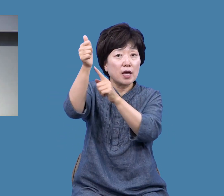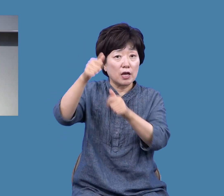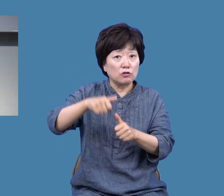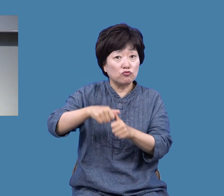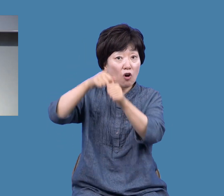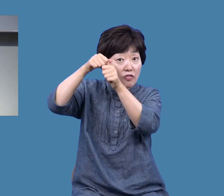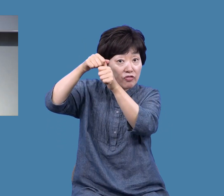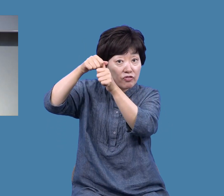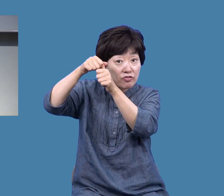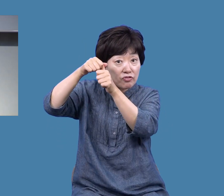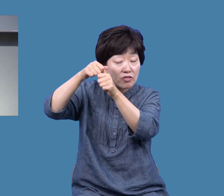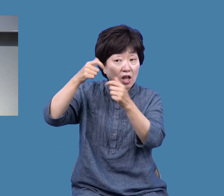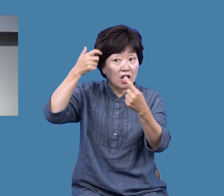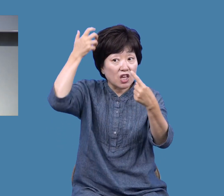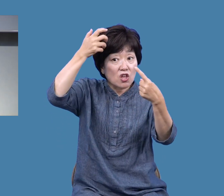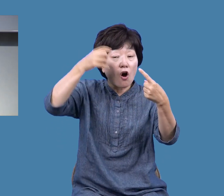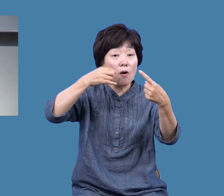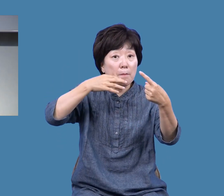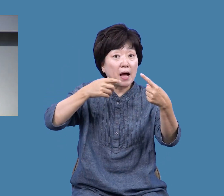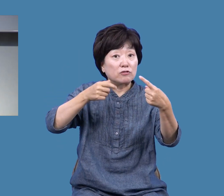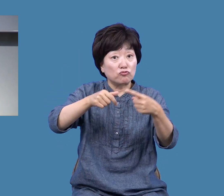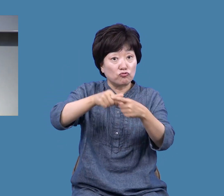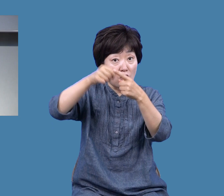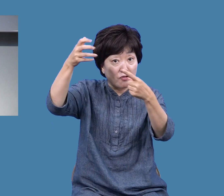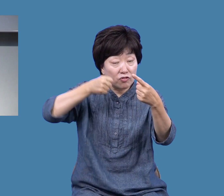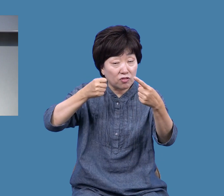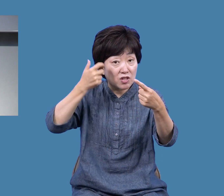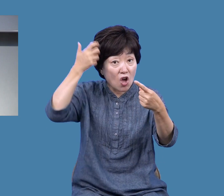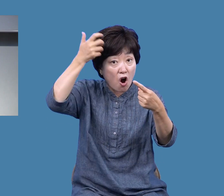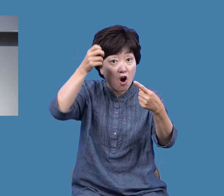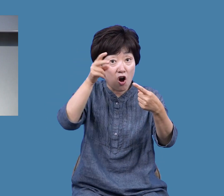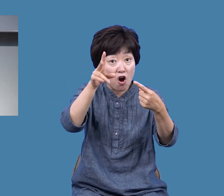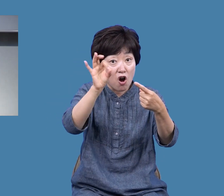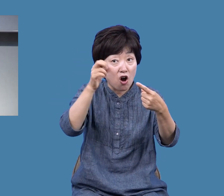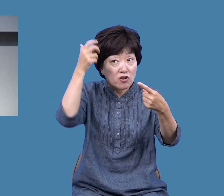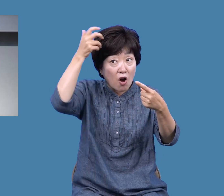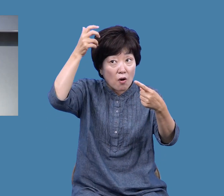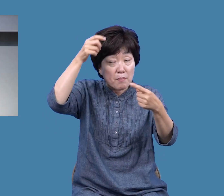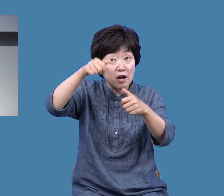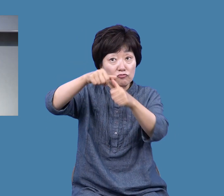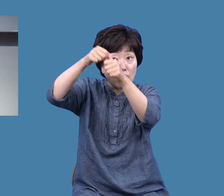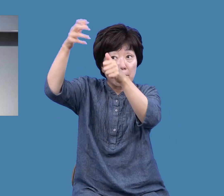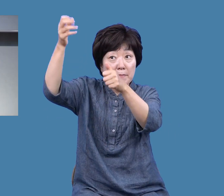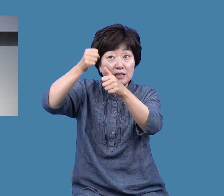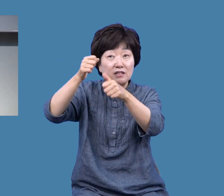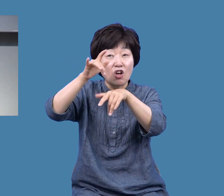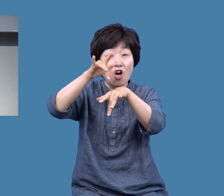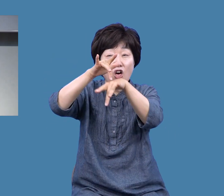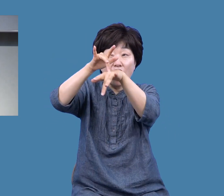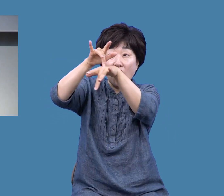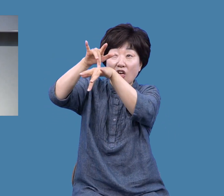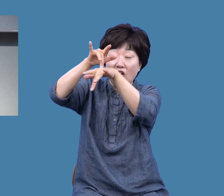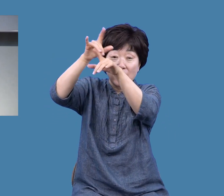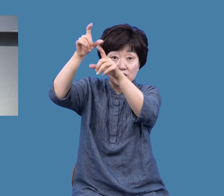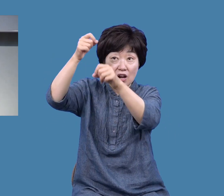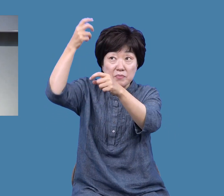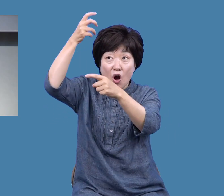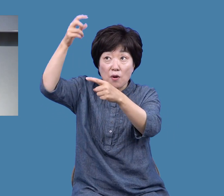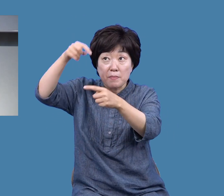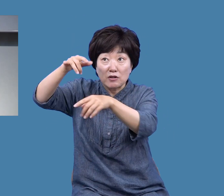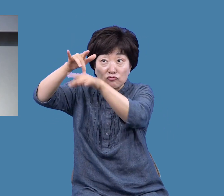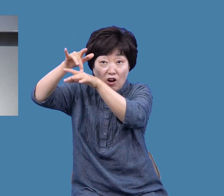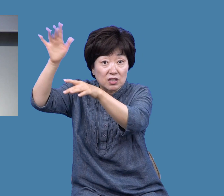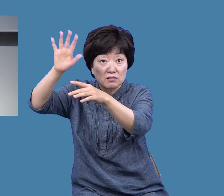것은 영만 구원하는 것이 아닙니다. 우리의 영만 그냥 딸랑 구원받아서 유령처럼 살아가는 것이 아니라